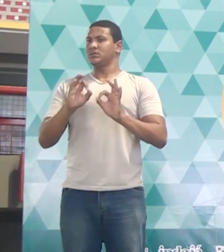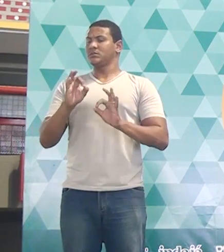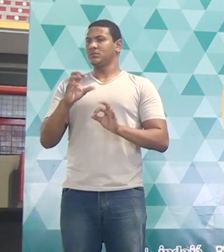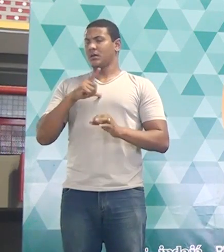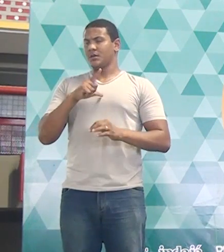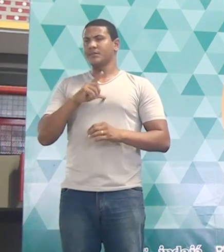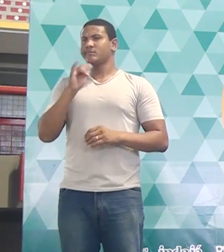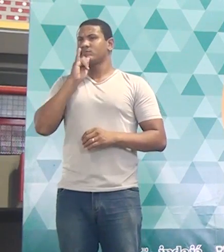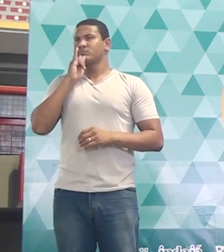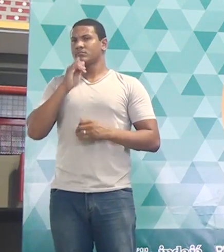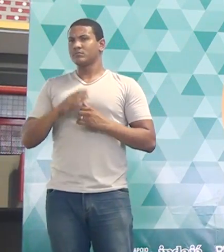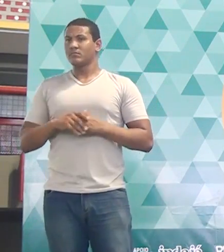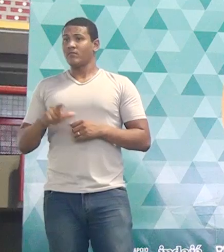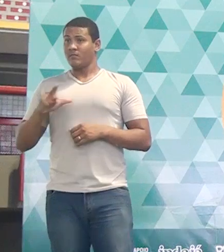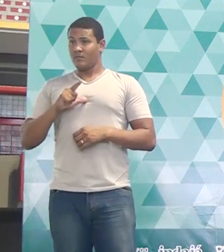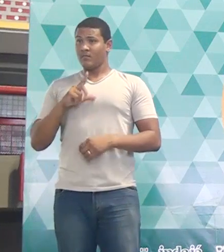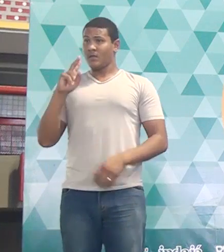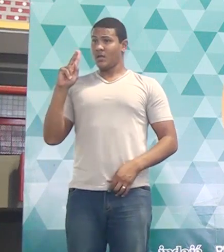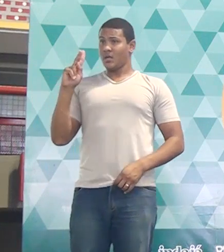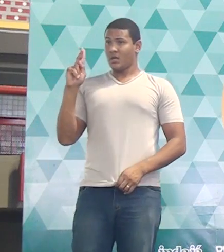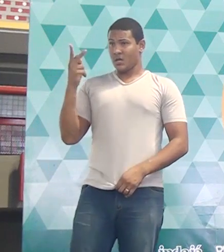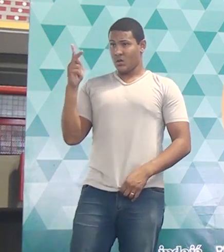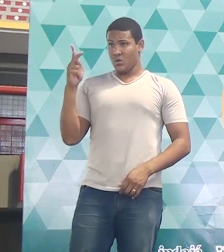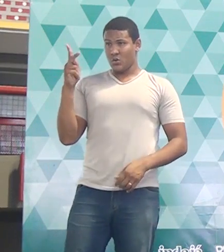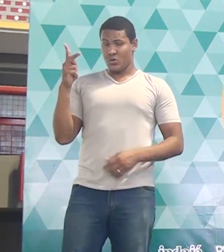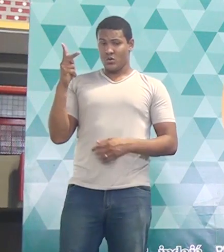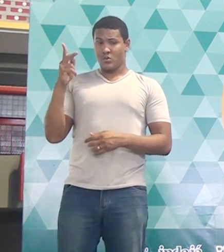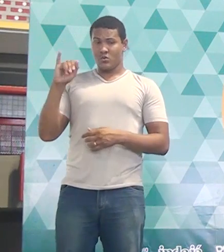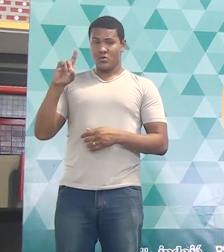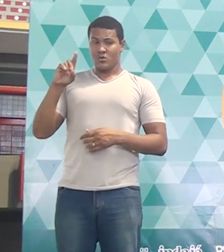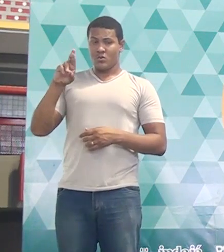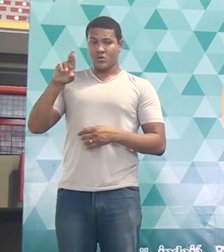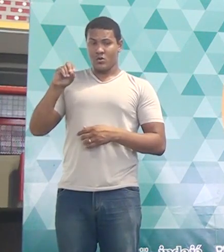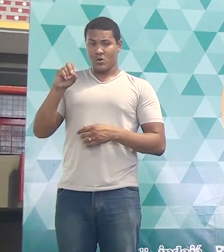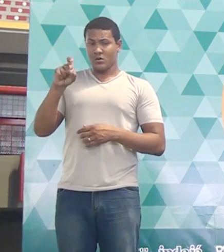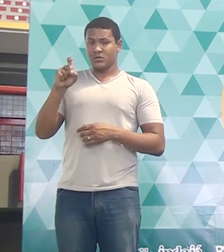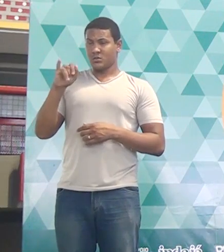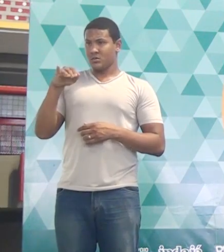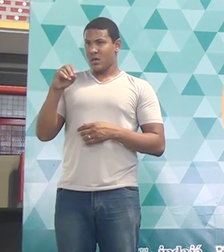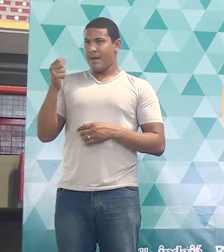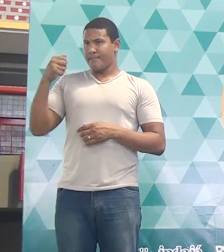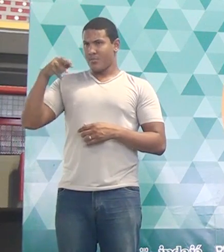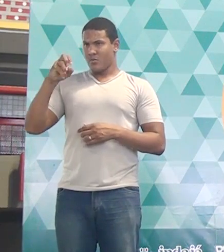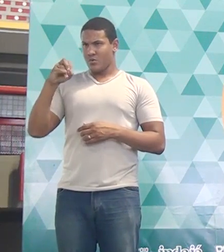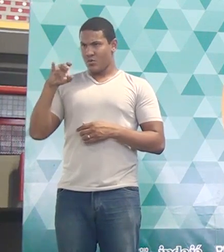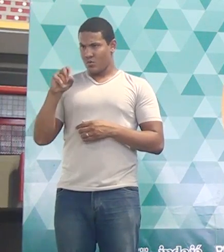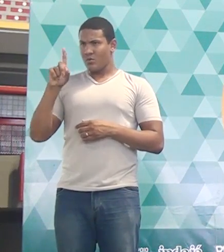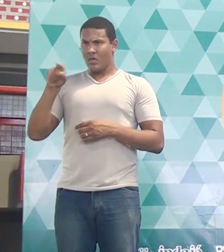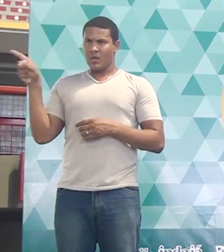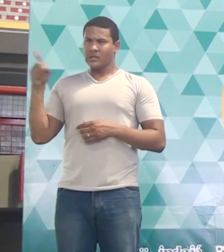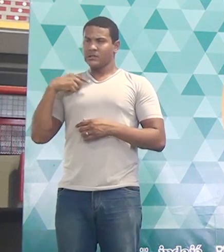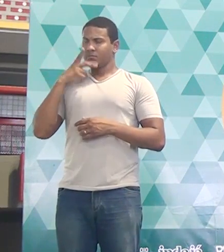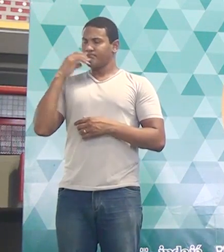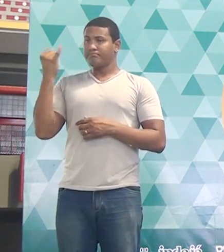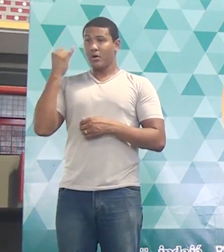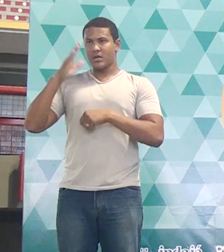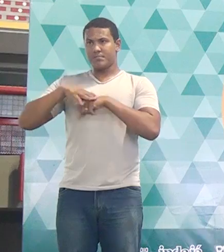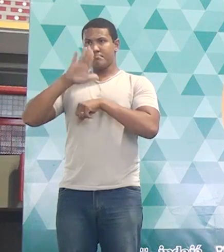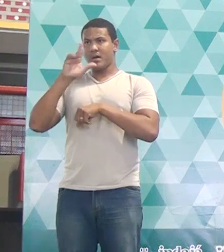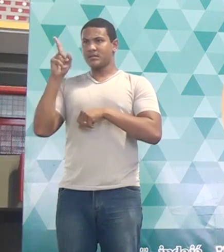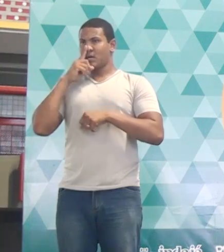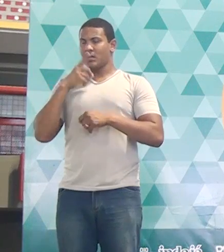a primeira. Hidroxiamônio é uma base instável, é a mais importante delas. Ela se decompõe